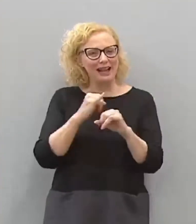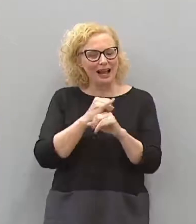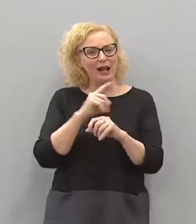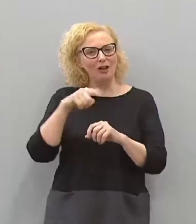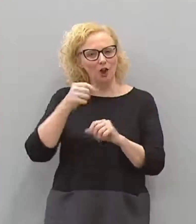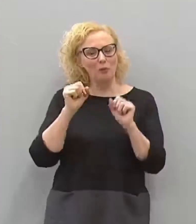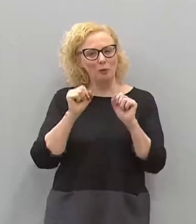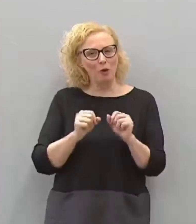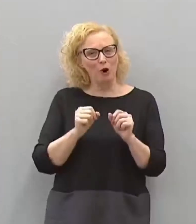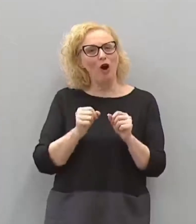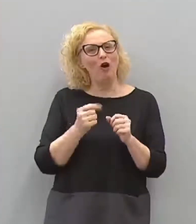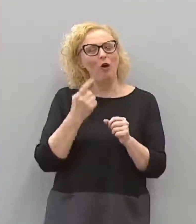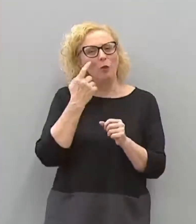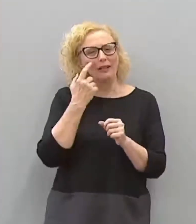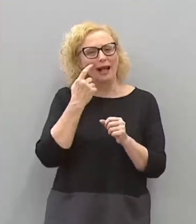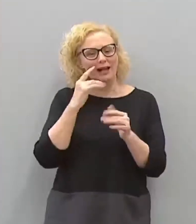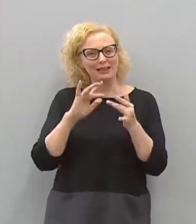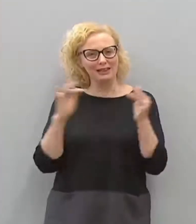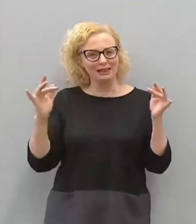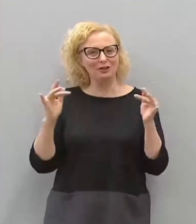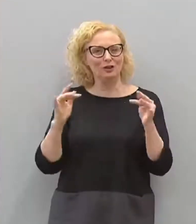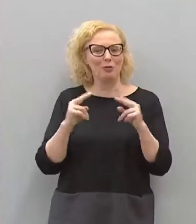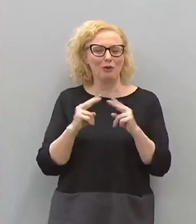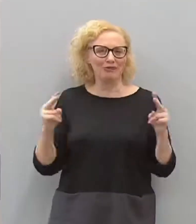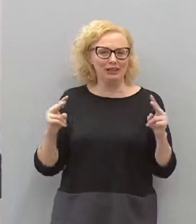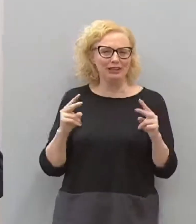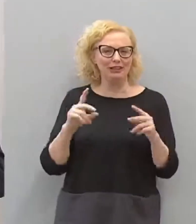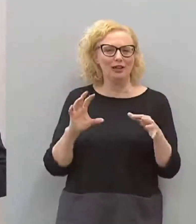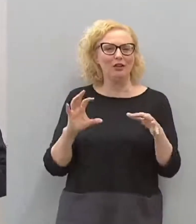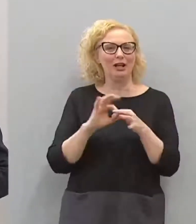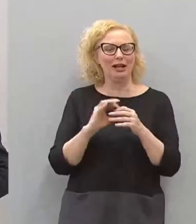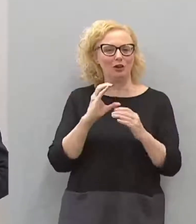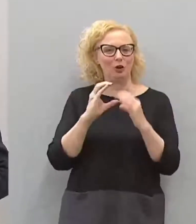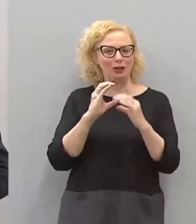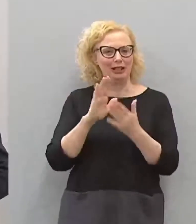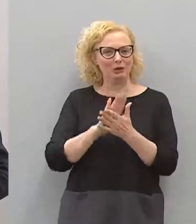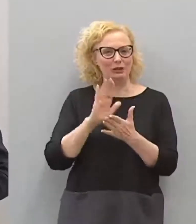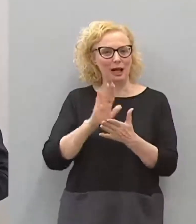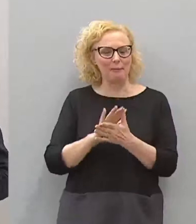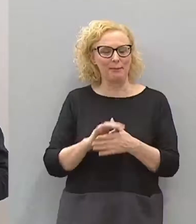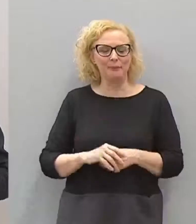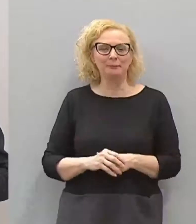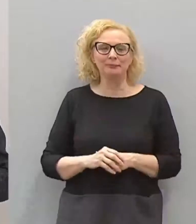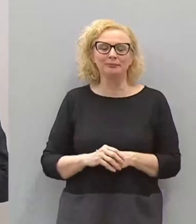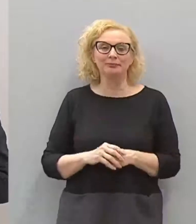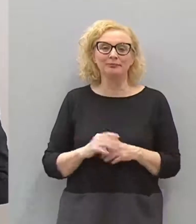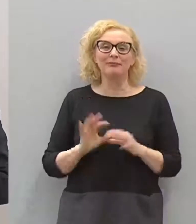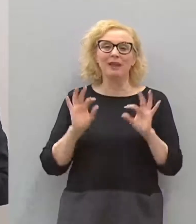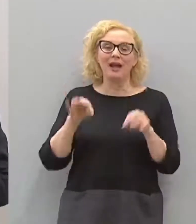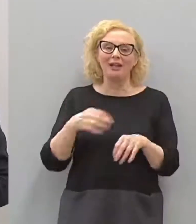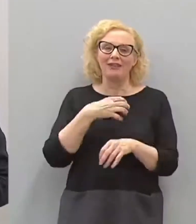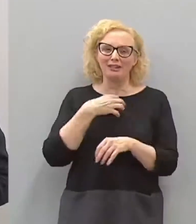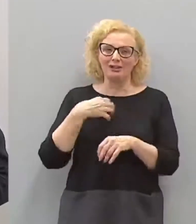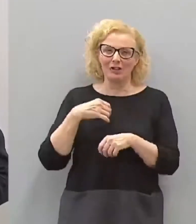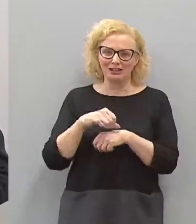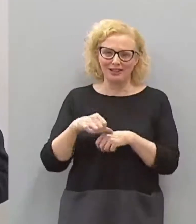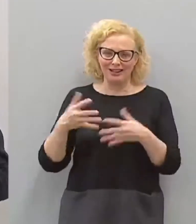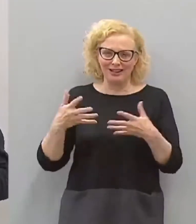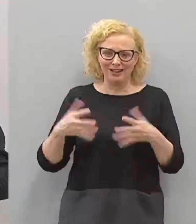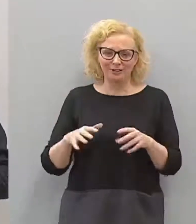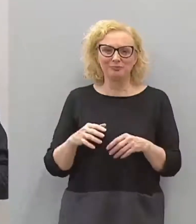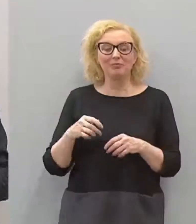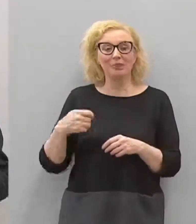sui nostri siti allegati ai nostri comunicati stampa nel frattempo ci ha raggiunto anche l'assessore segnala quindi chiedo al presidente